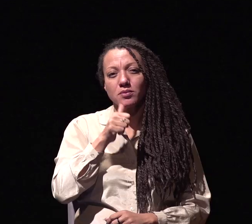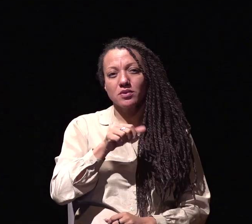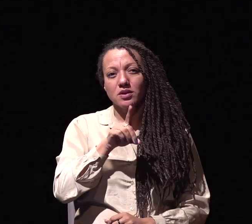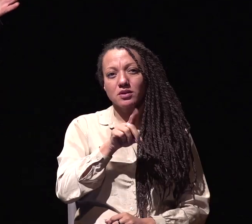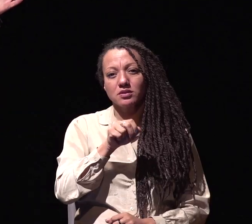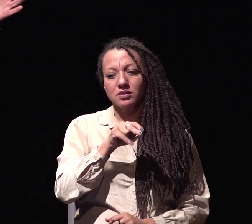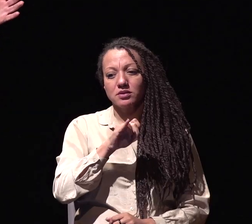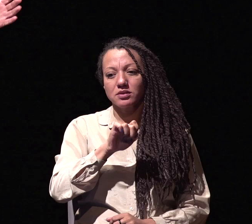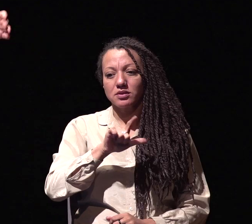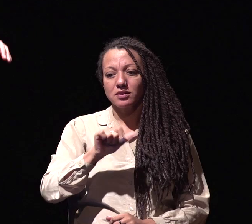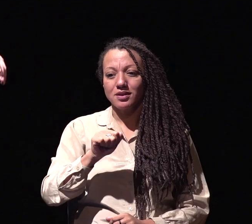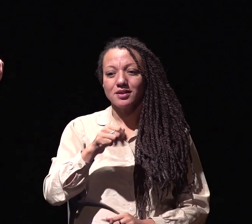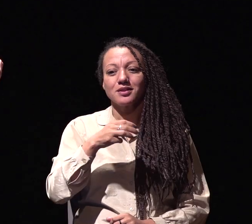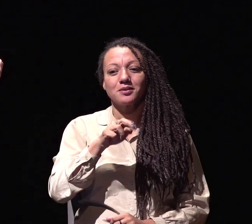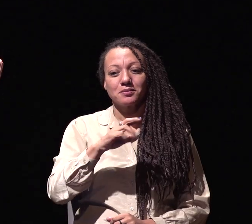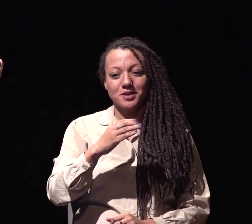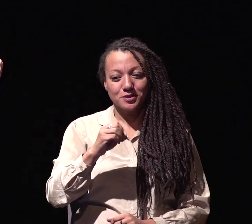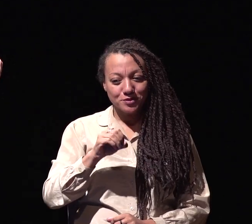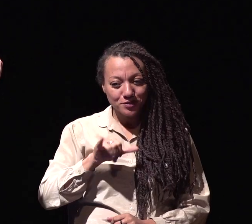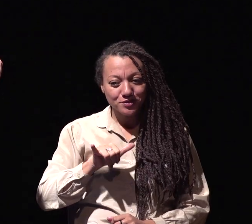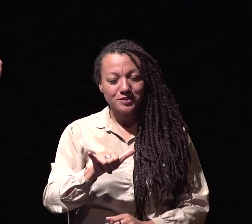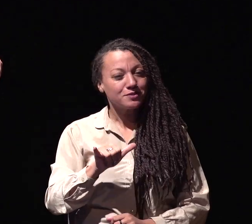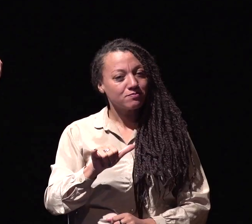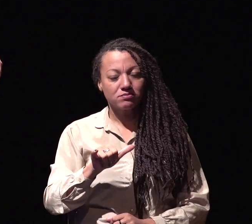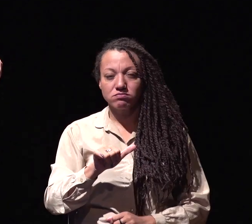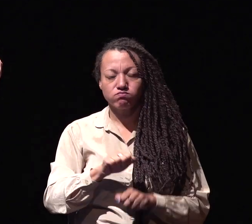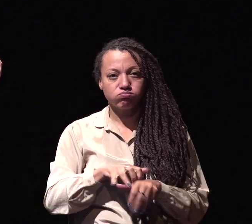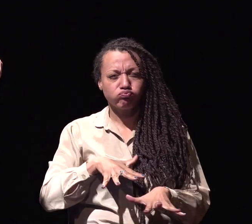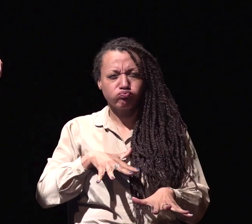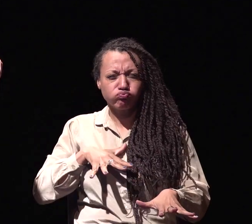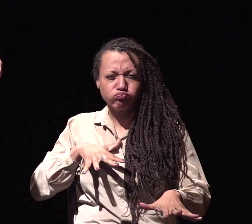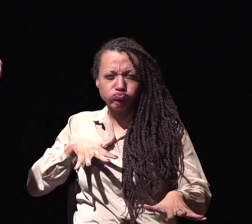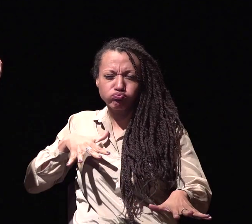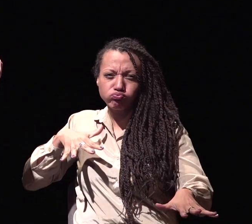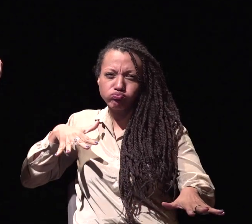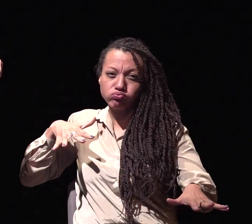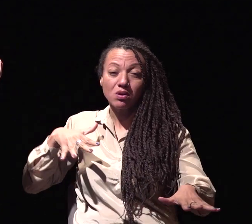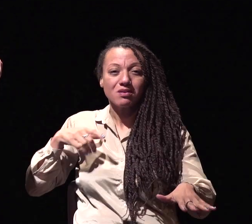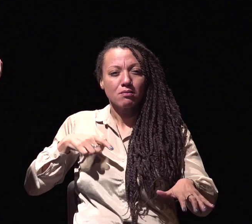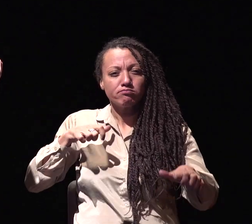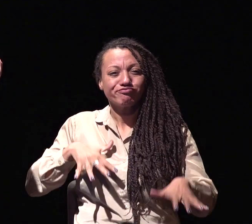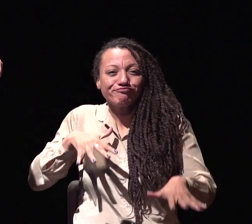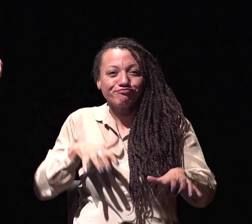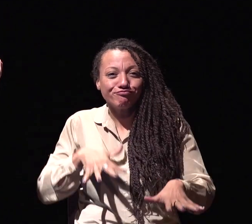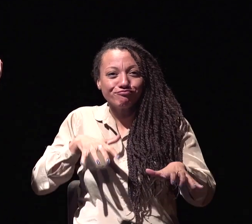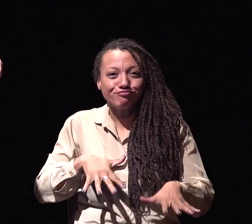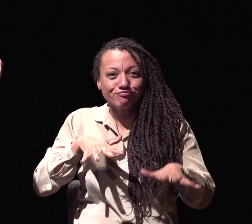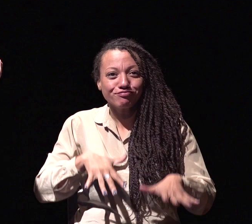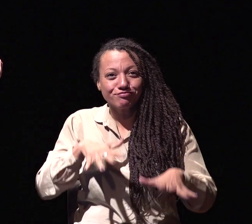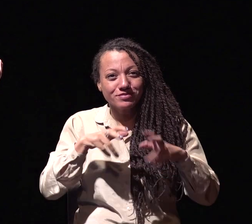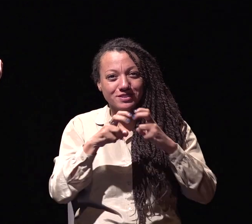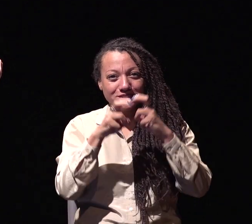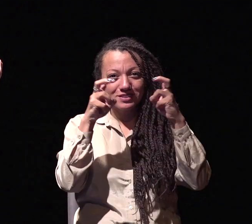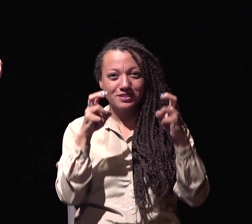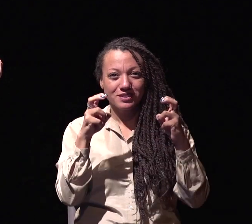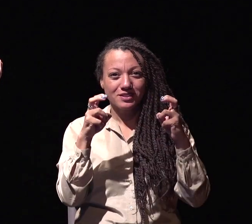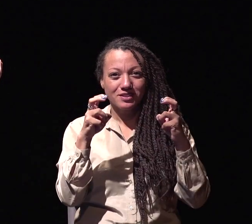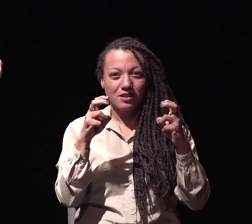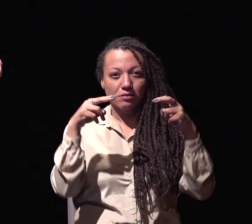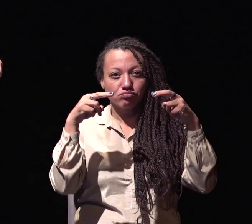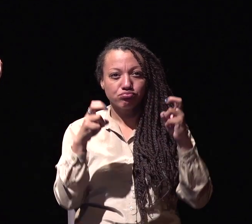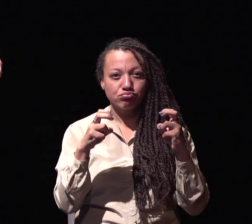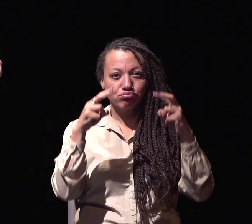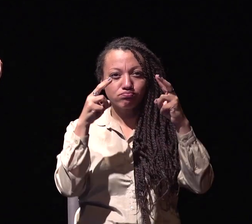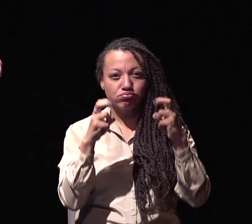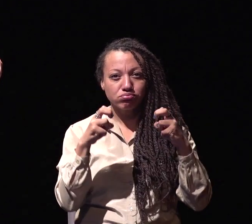que parou tudo, e a Daniela Mercury com aquela música bastante ritmada, e essa laje que está aqui na cobertura, ela virou um lençol,